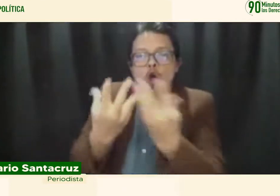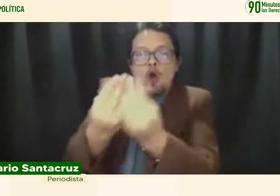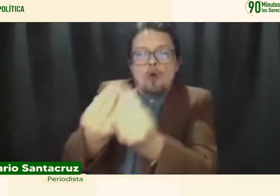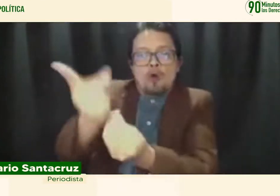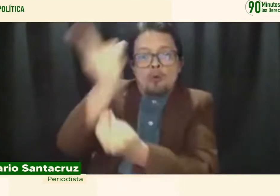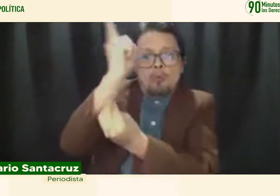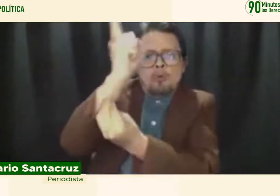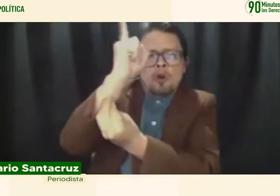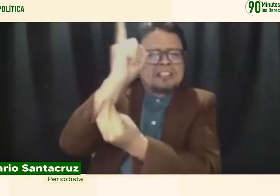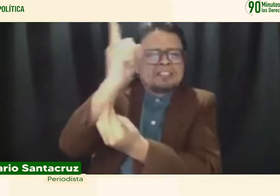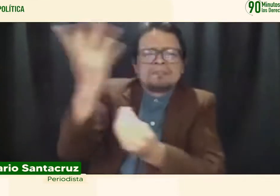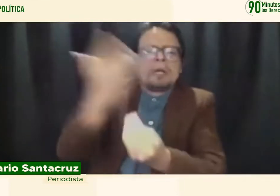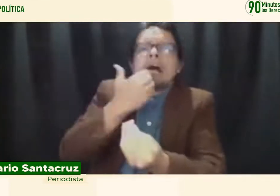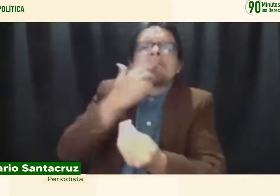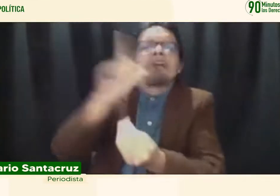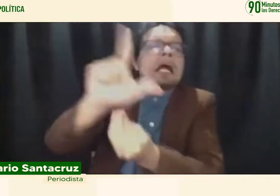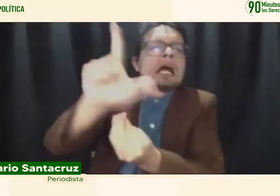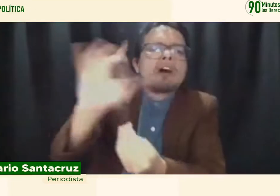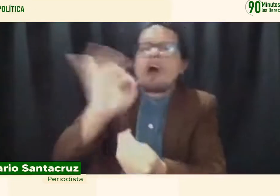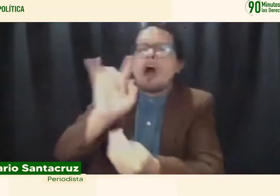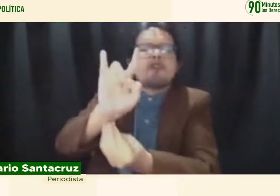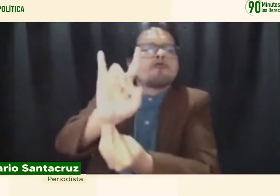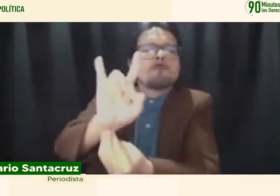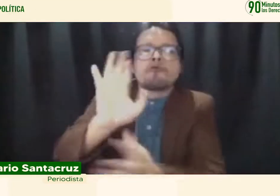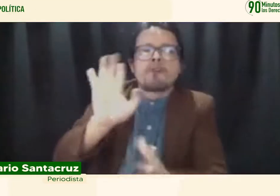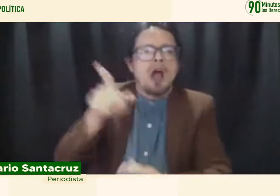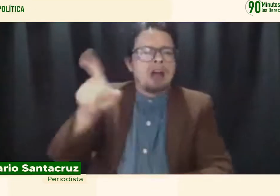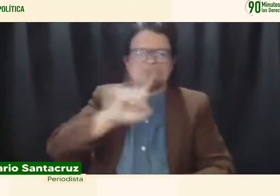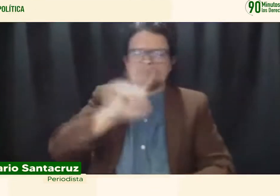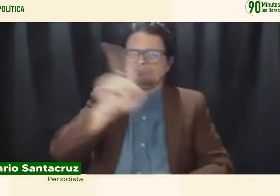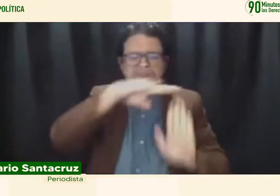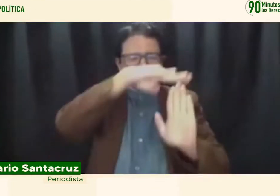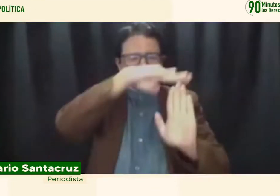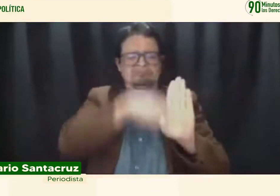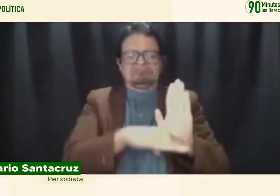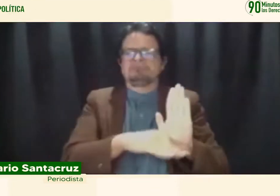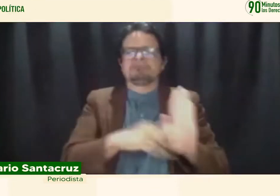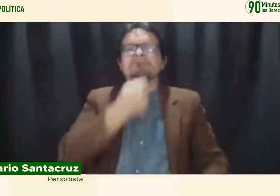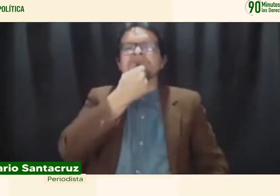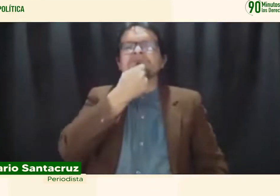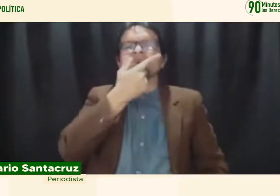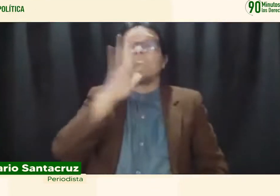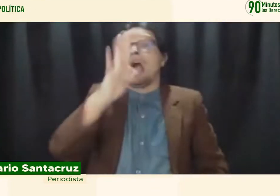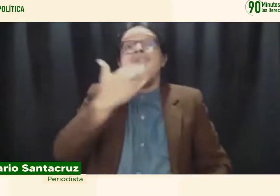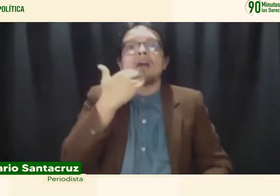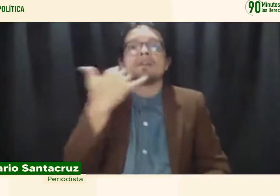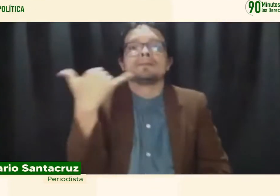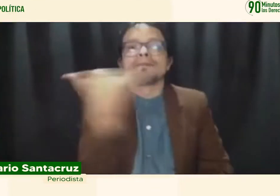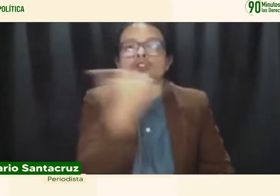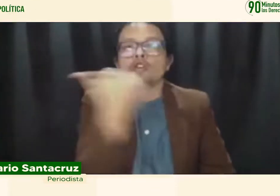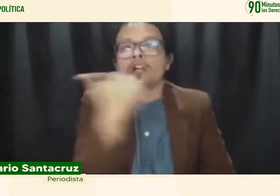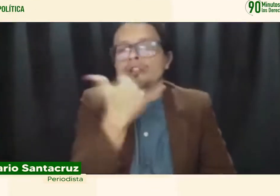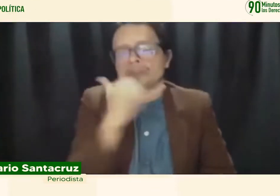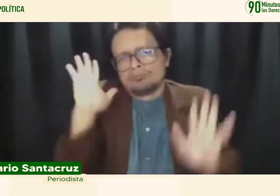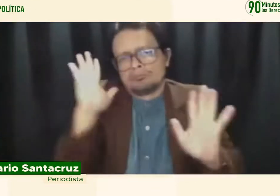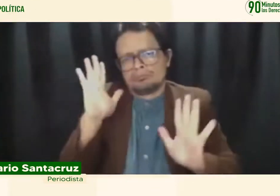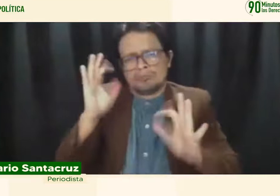género turno también cuando hablamos de diferentes grupos políticos como los liberales el partido de la u o el